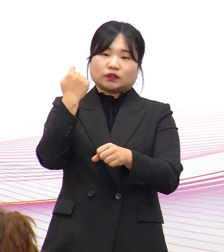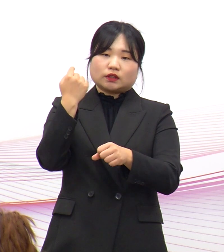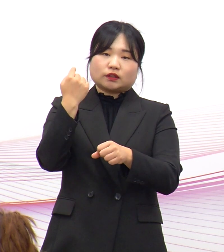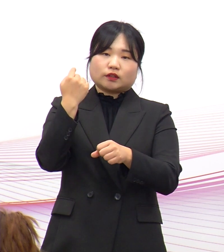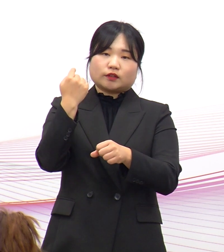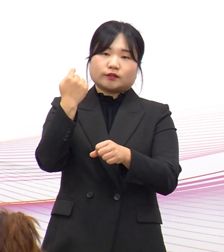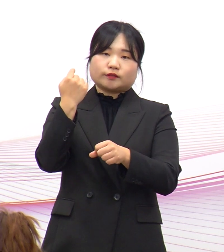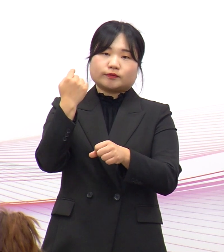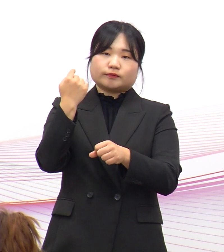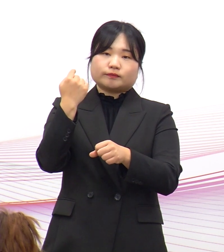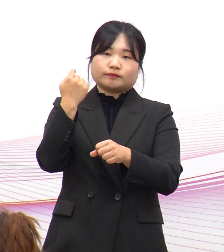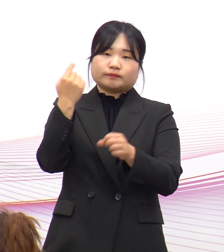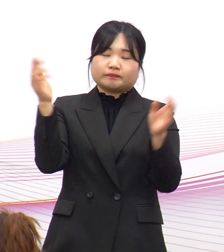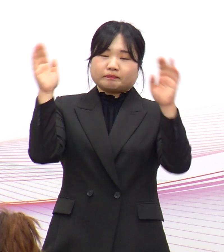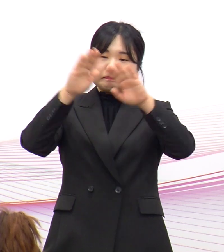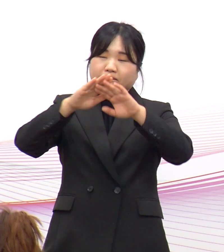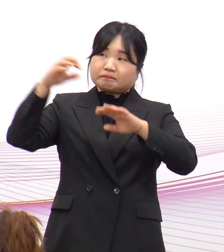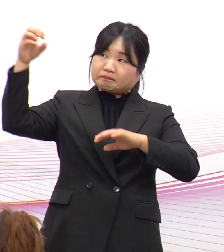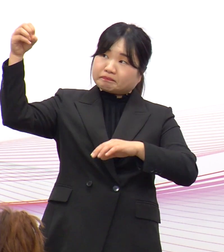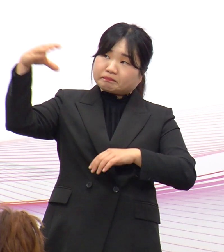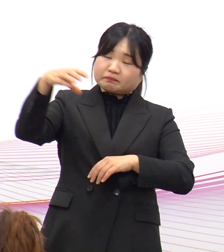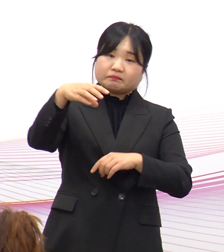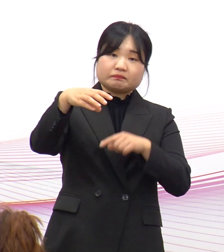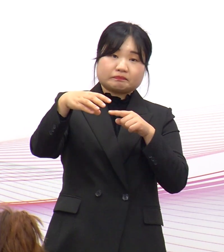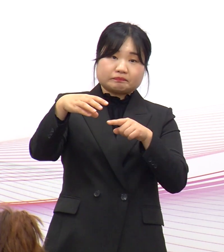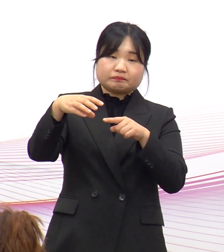지난해에 야간 경관을